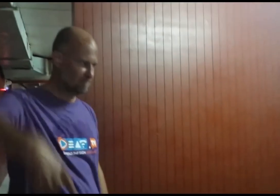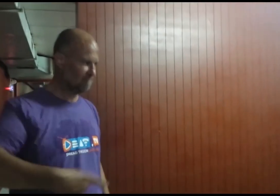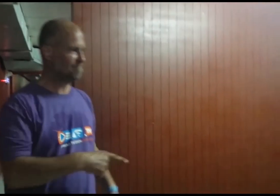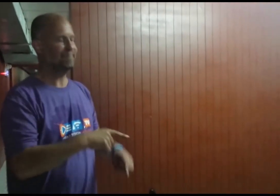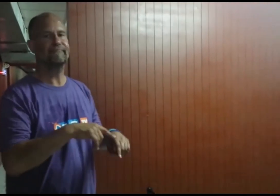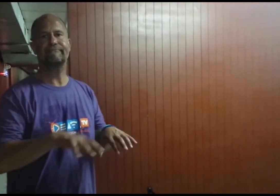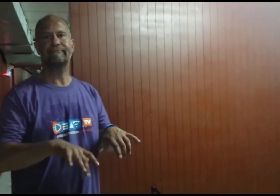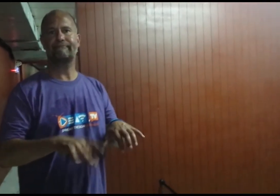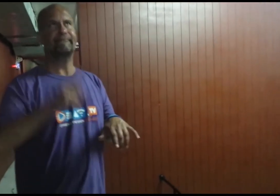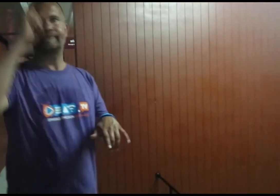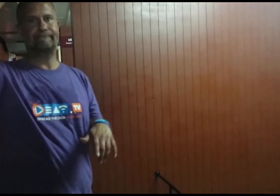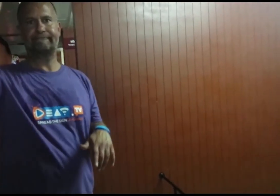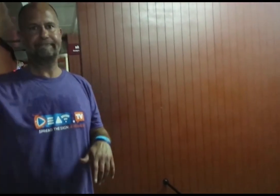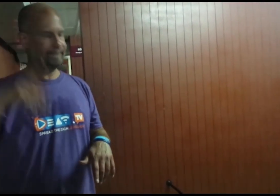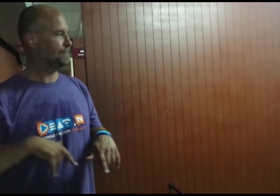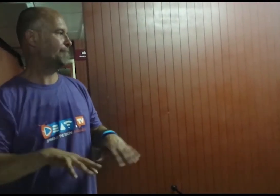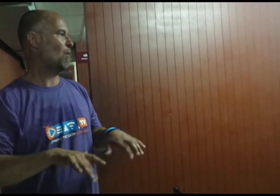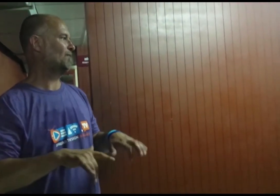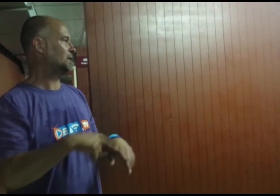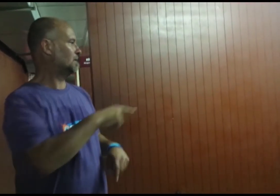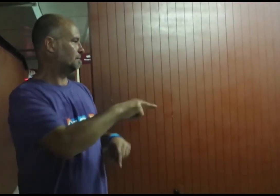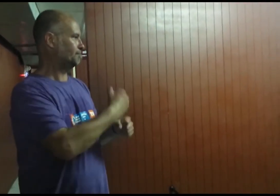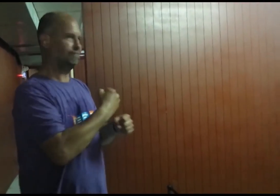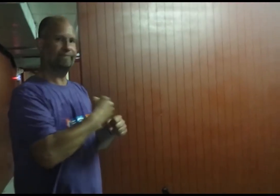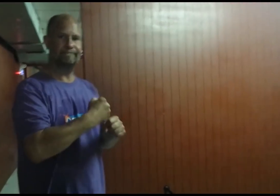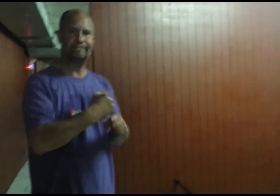Hier war sein Ersatzbüro, weil er oben nicht arbeiten konnte.